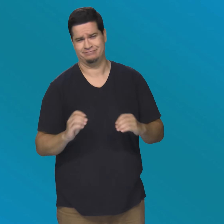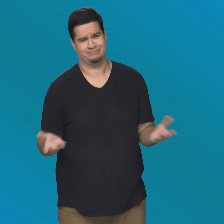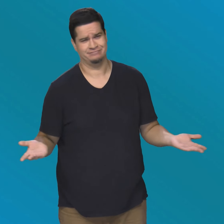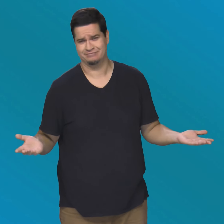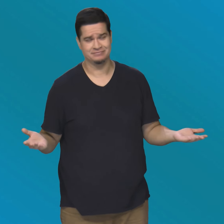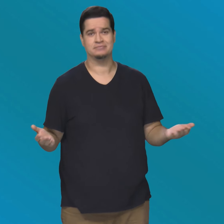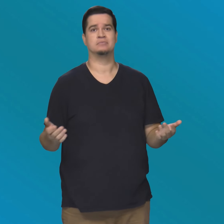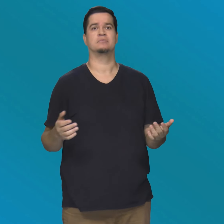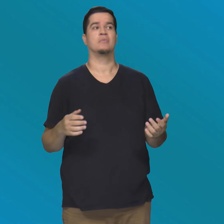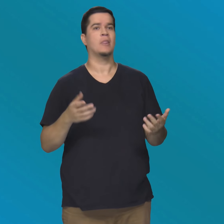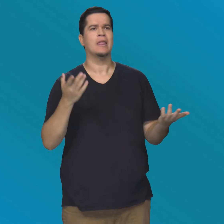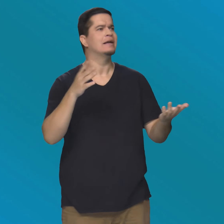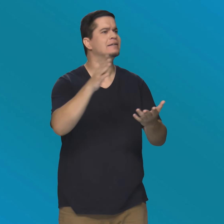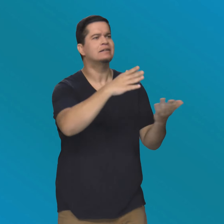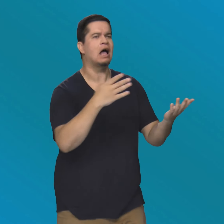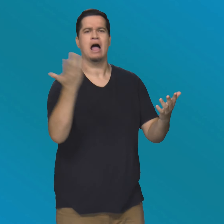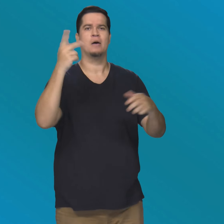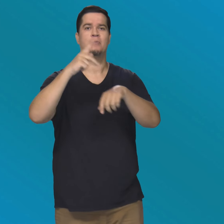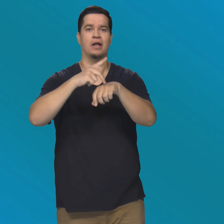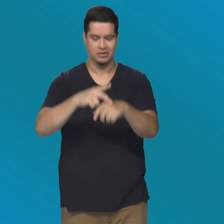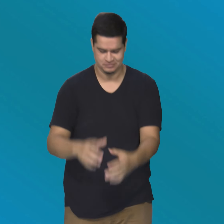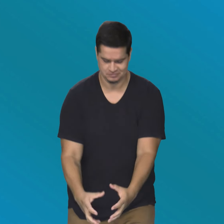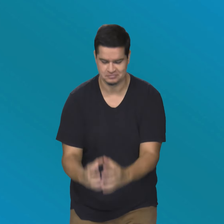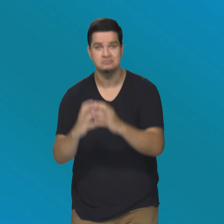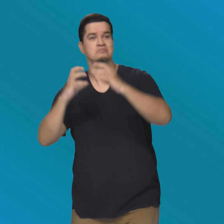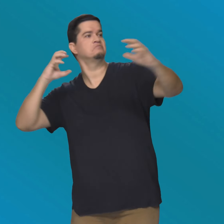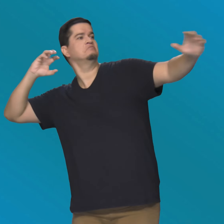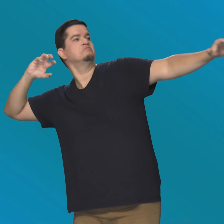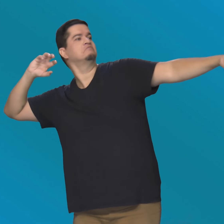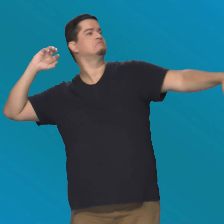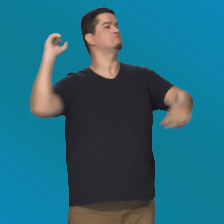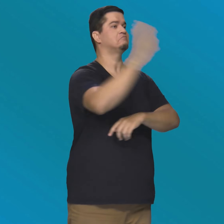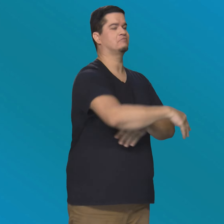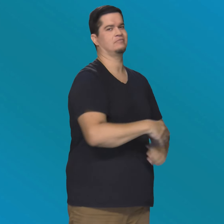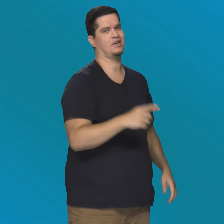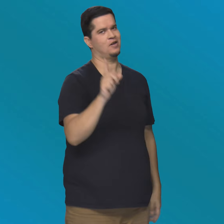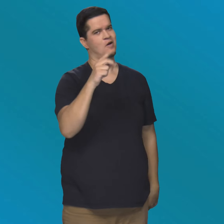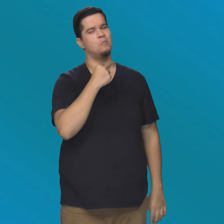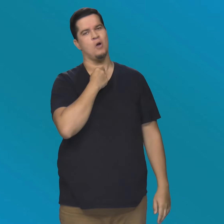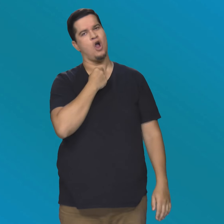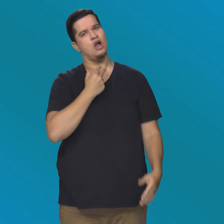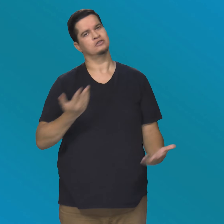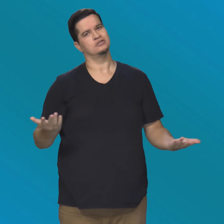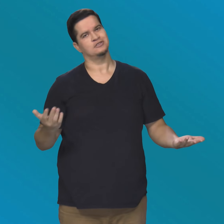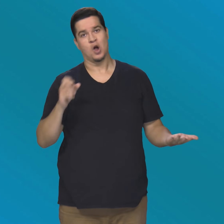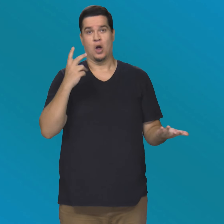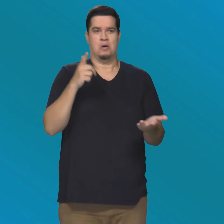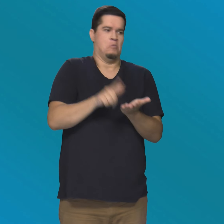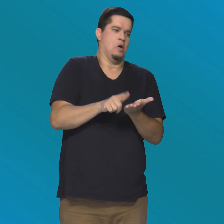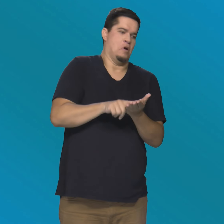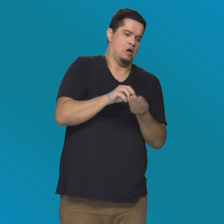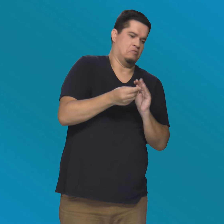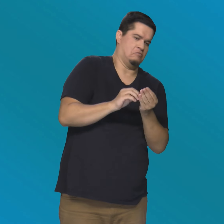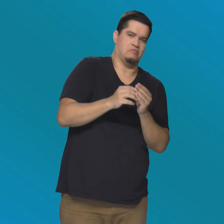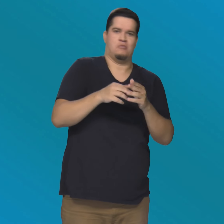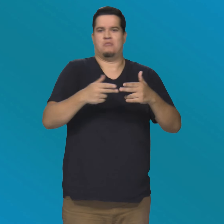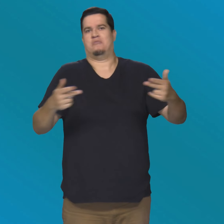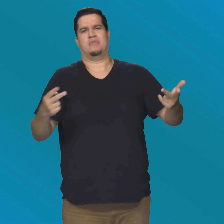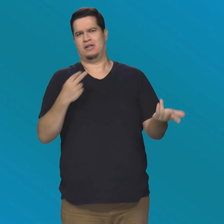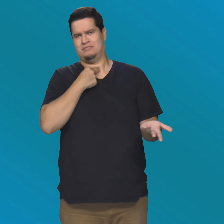eh não adianta nem você jogar Algum objeto uma pedra por favor não façam isso nem que seja uma bolinha de